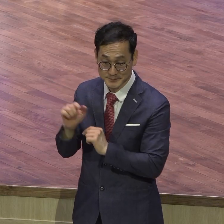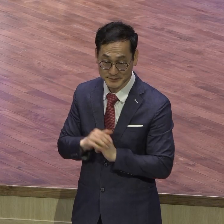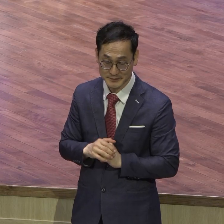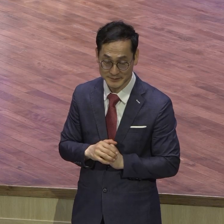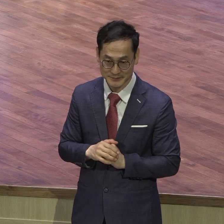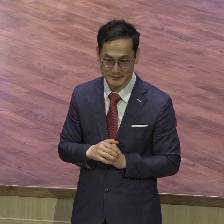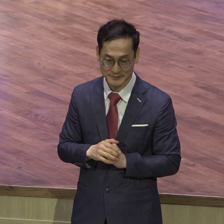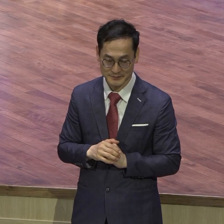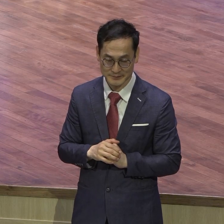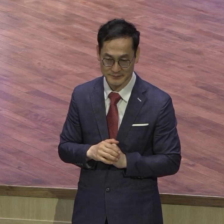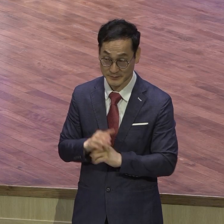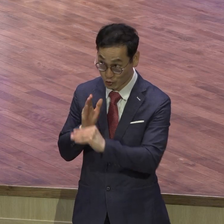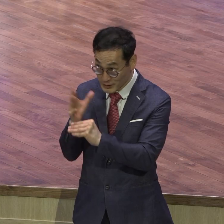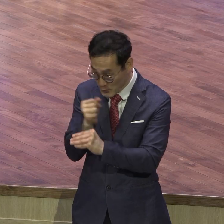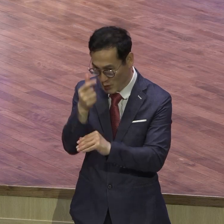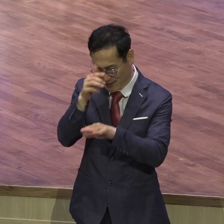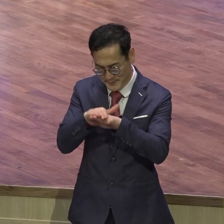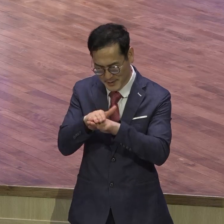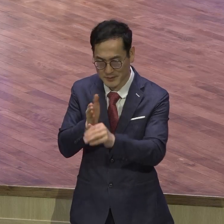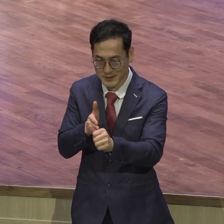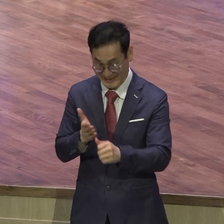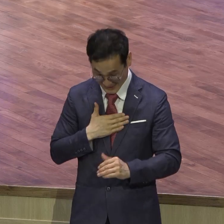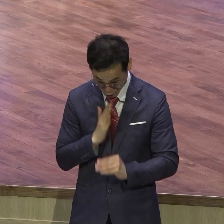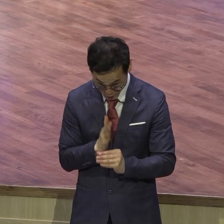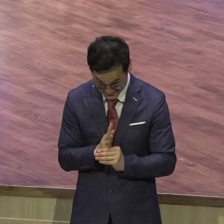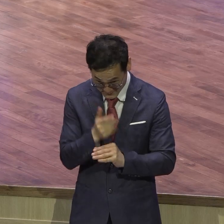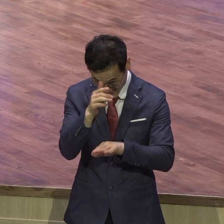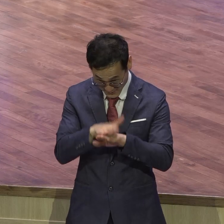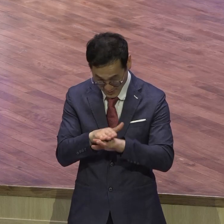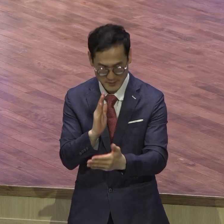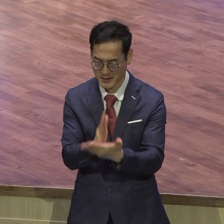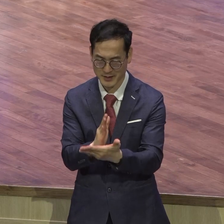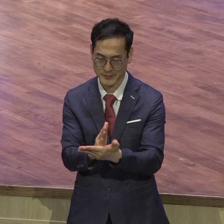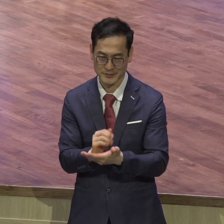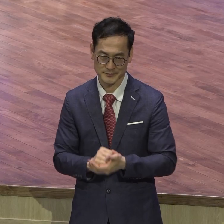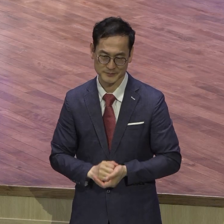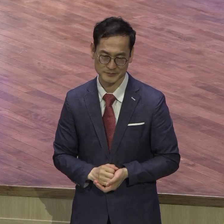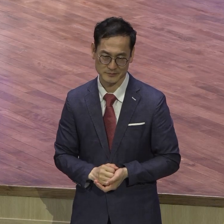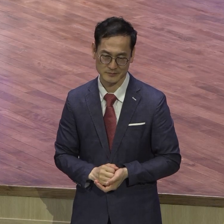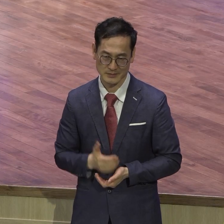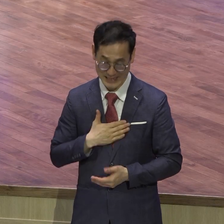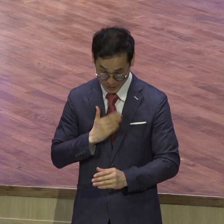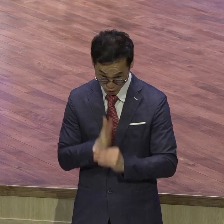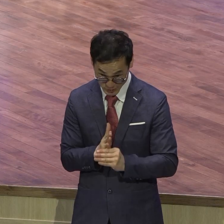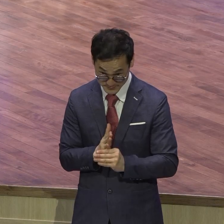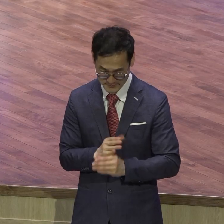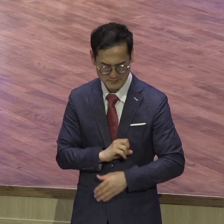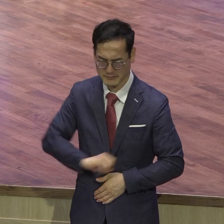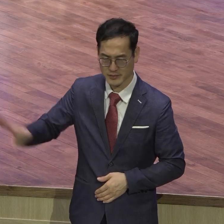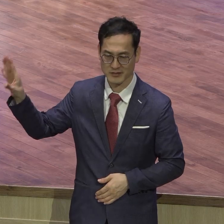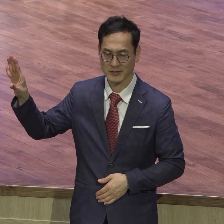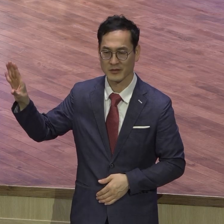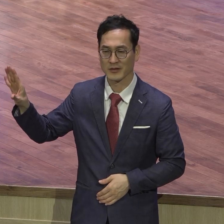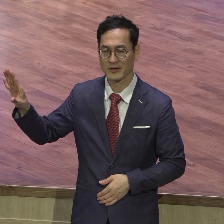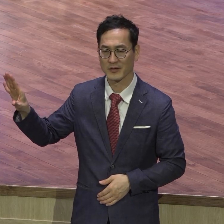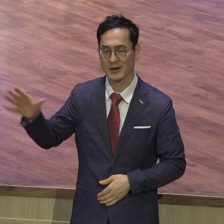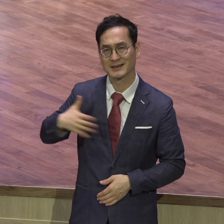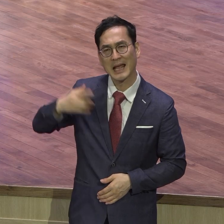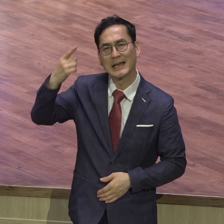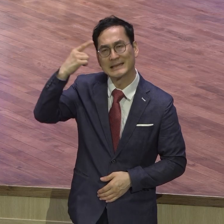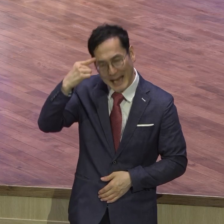바랍니다 장식이 3장에 나중심에 털을 다 깨야 돼요 내 생각에는